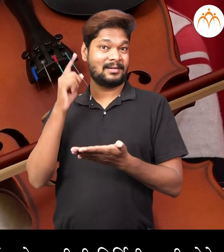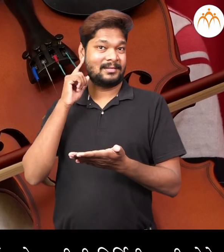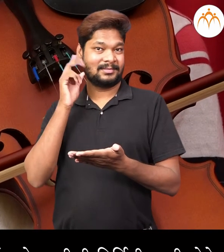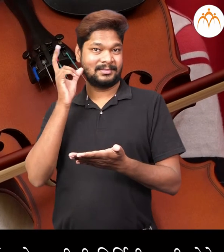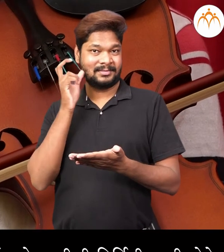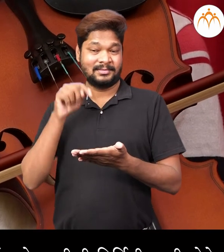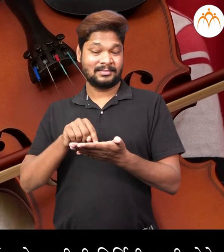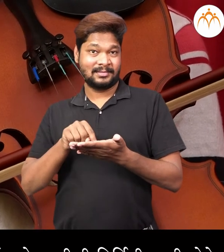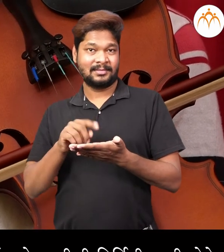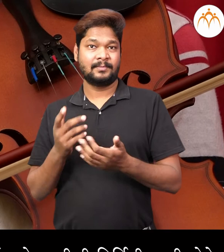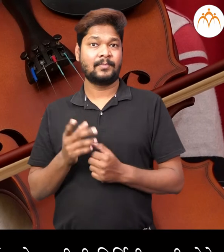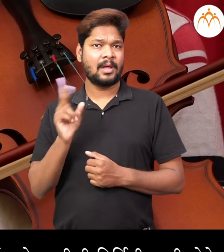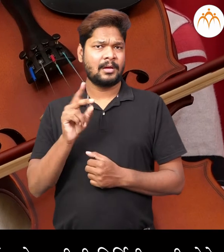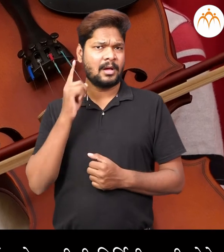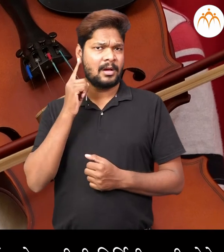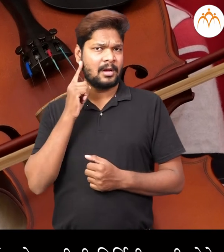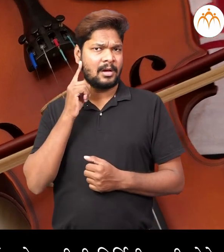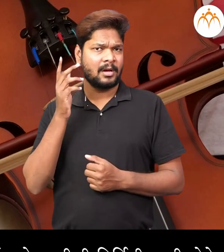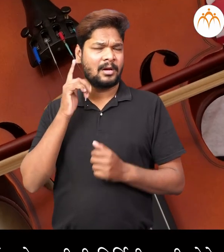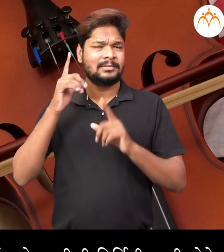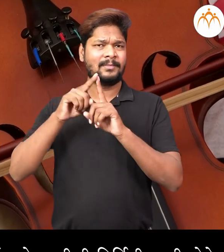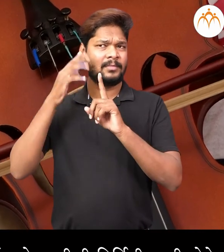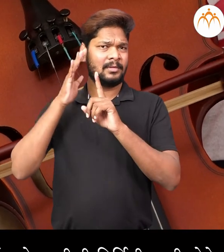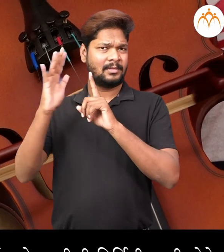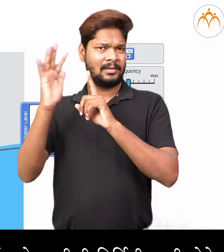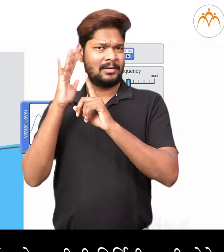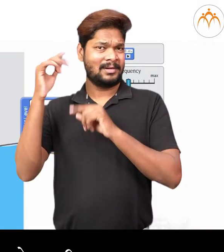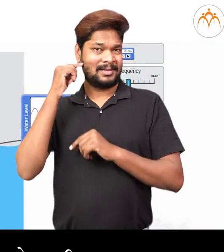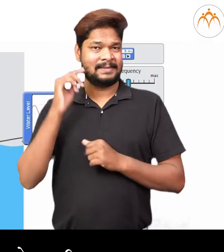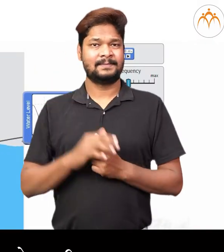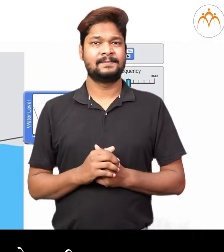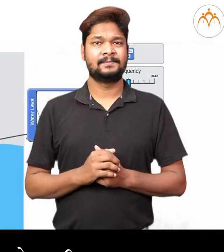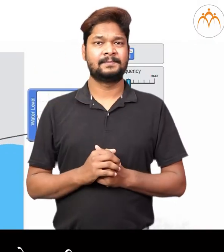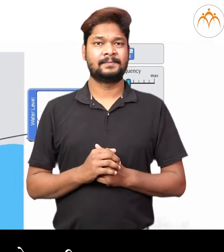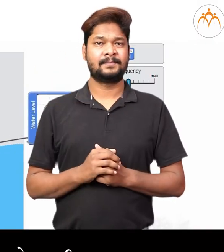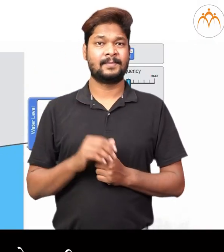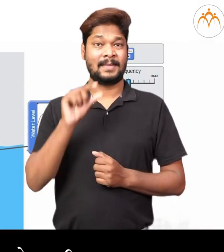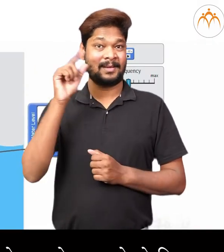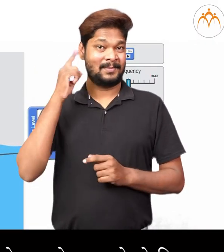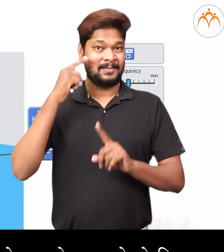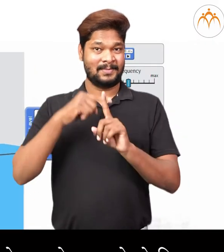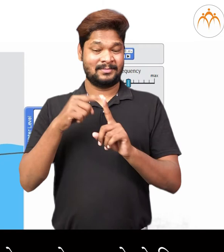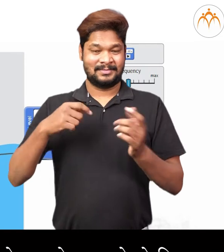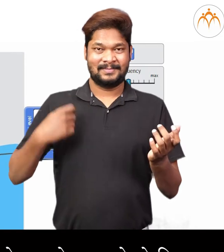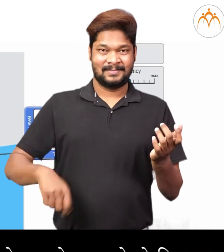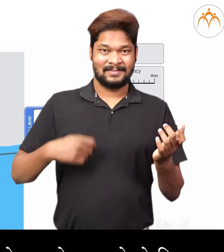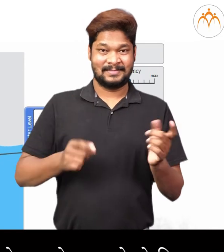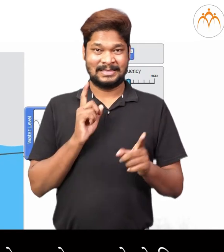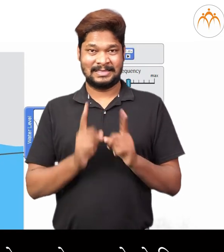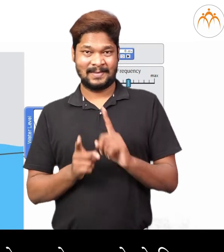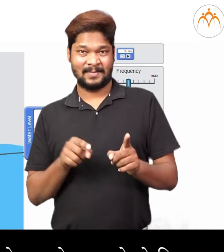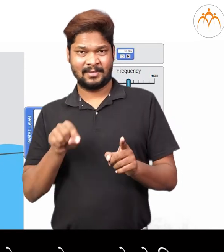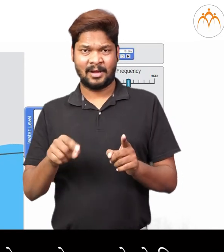विद्यार्थ्यांनो, तुम्ही आधीच्या इयत्तांमध्ये ध्वनीची निर्मिती कशी होते, वारंवारिता म्हणजे काय, ध्वनीचा हा